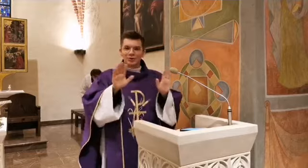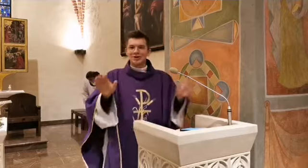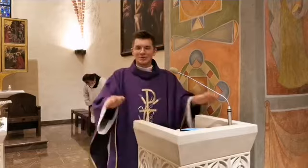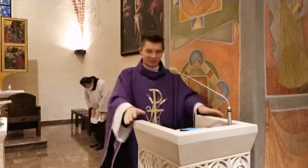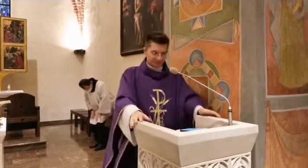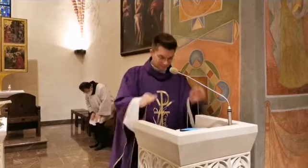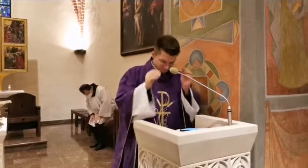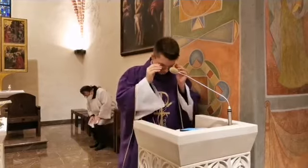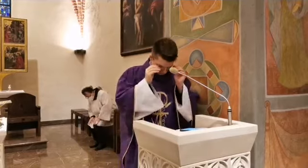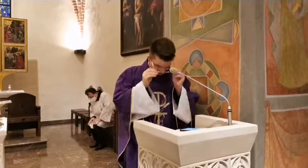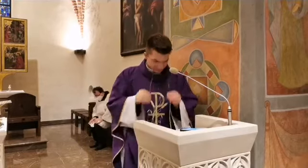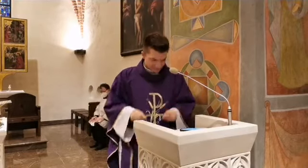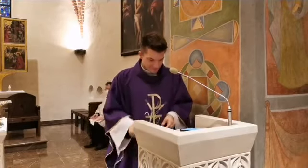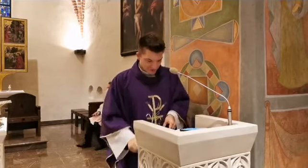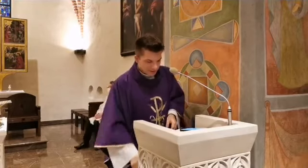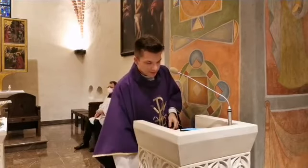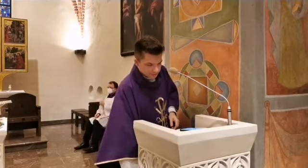Usiądźmy.